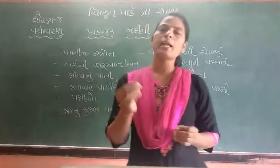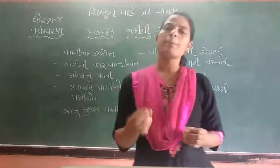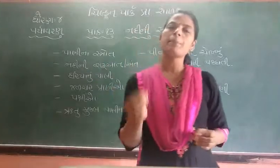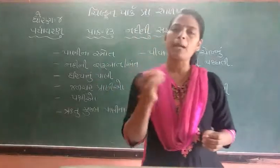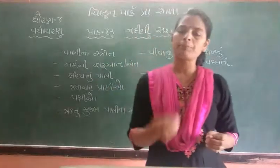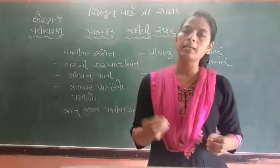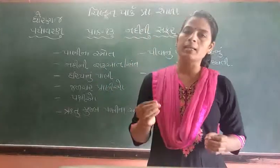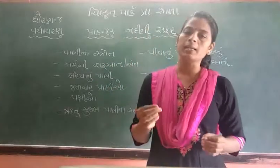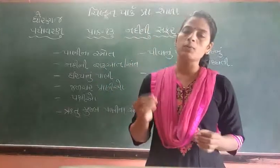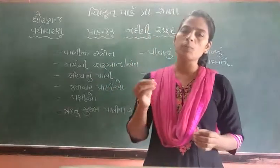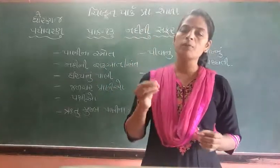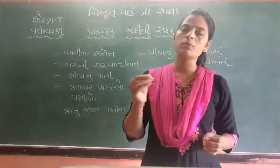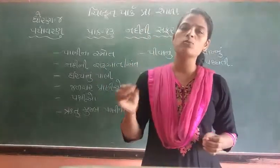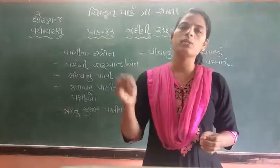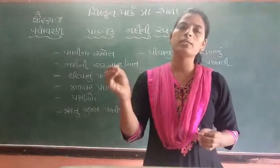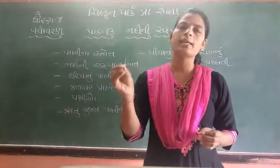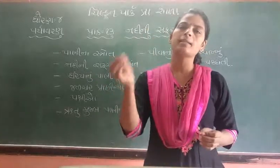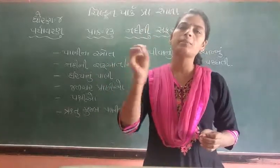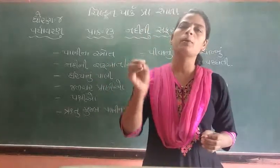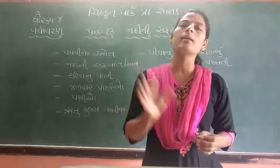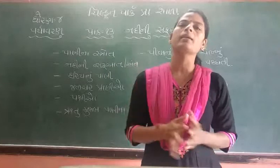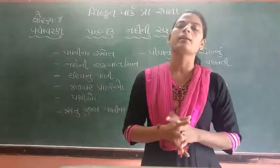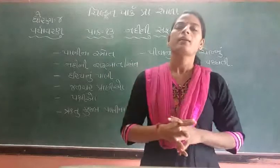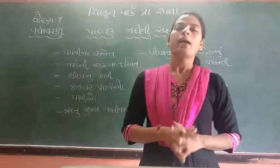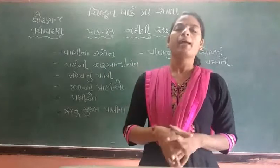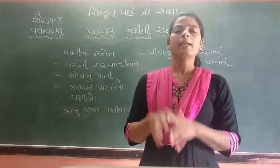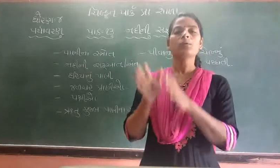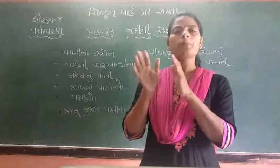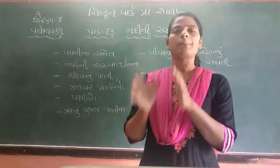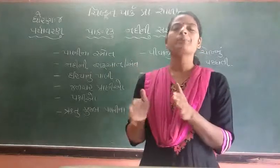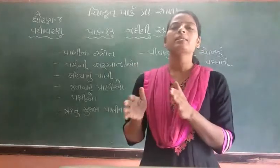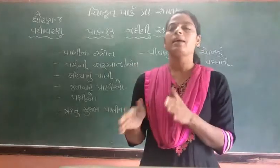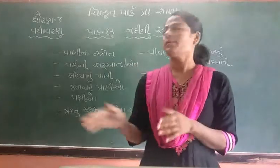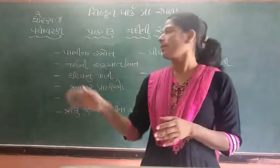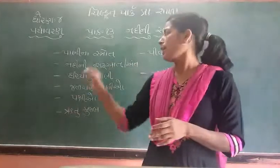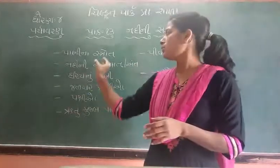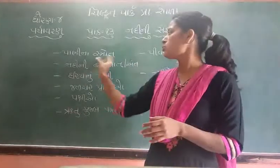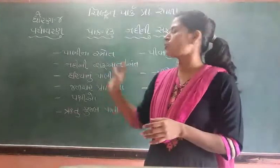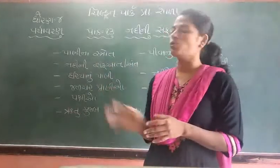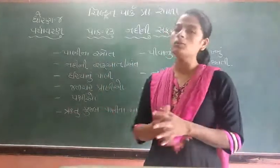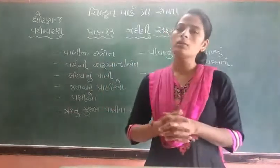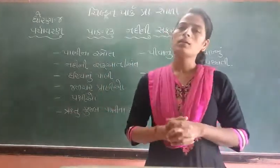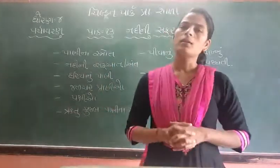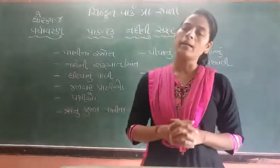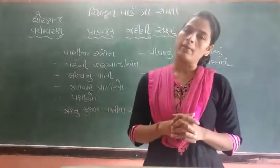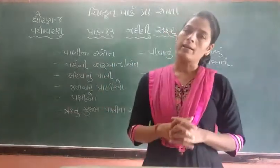आपणे प्राप्ति एटले के कोई पण वस्तु जे जग्याएथी मळे ने एने एनु प्राप्ति स्थान, एनु स्त्रोत कहेवाय।